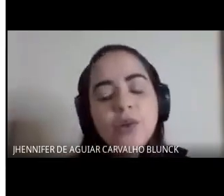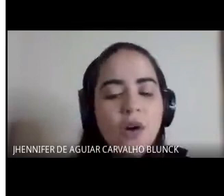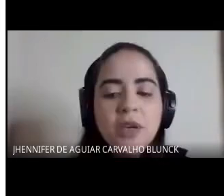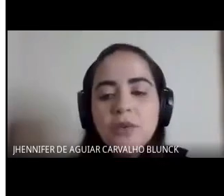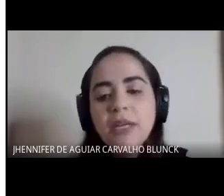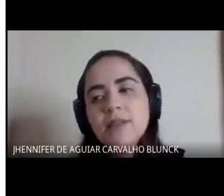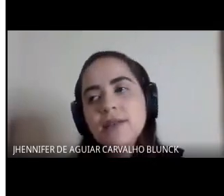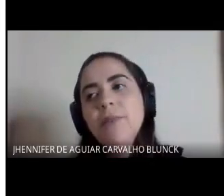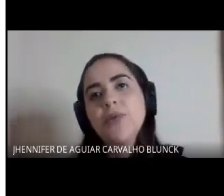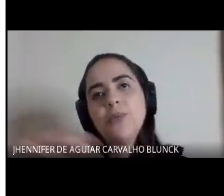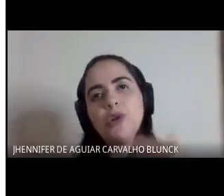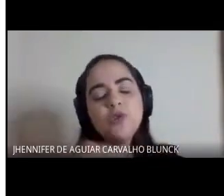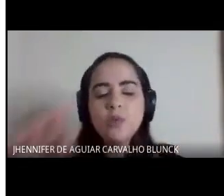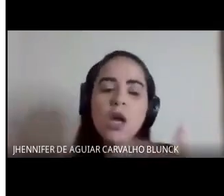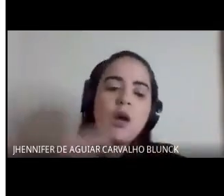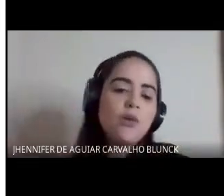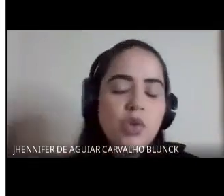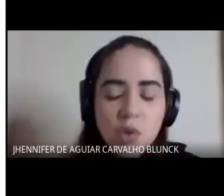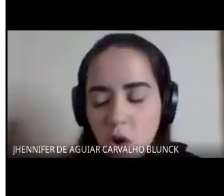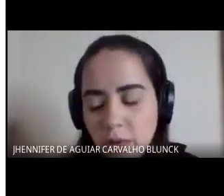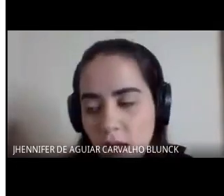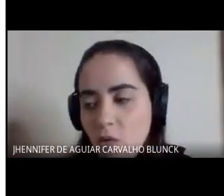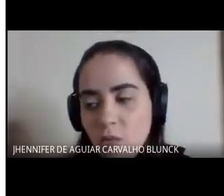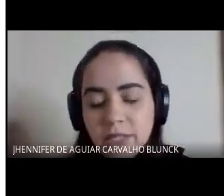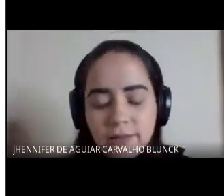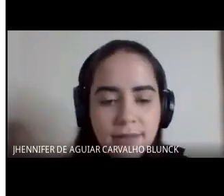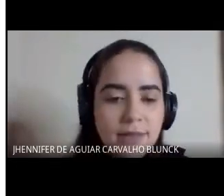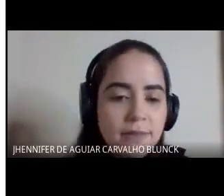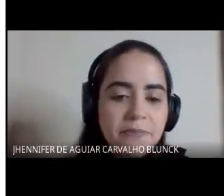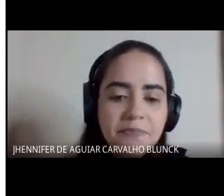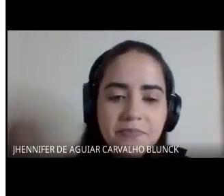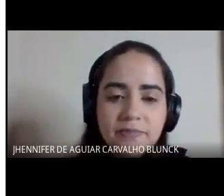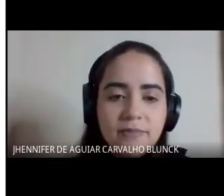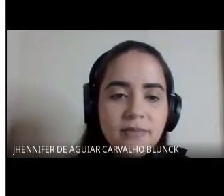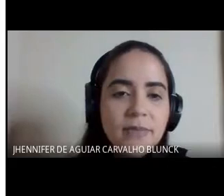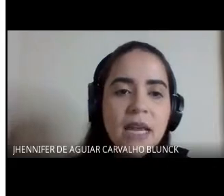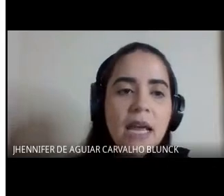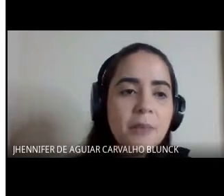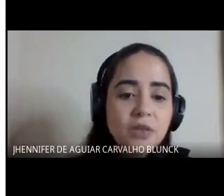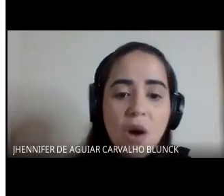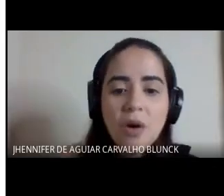foi o primeiro nome que o INES recebeu. Depois disso, mudou de nome algumas vezes.